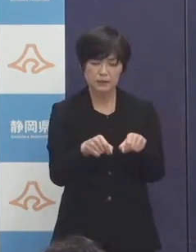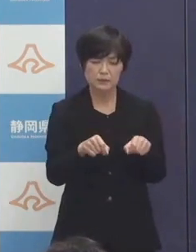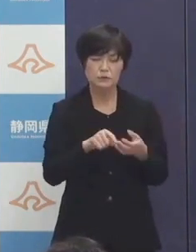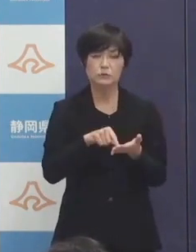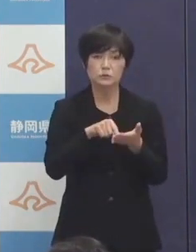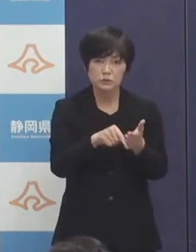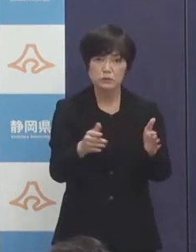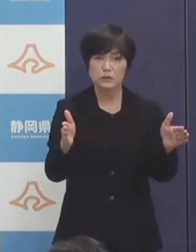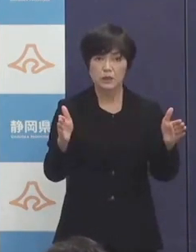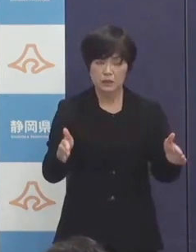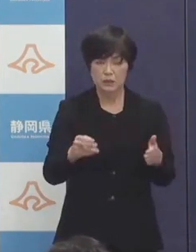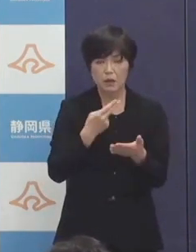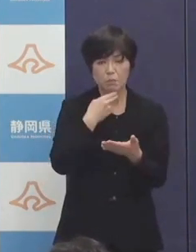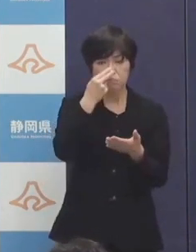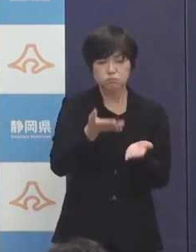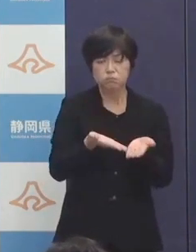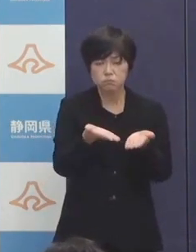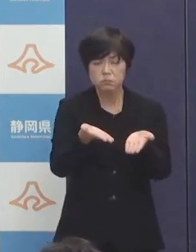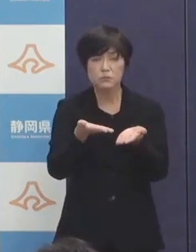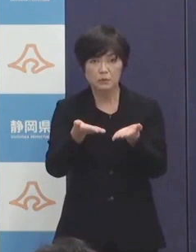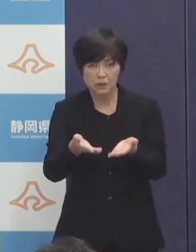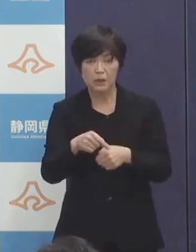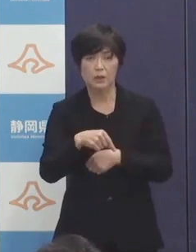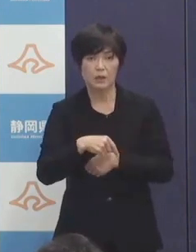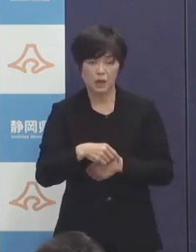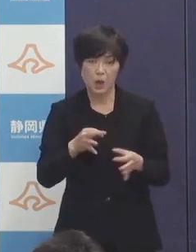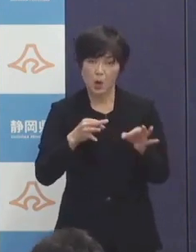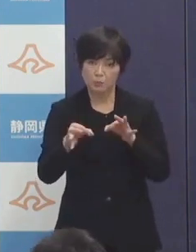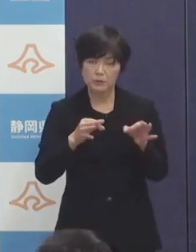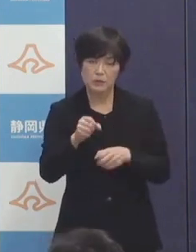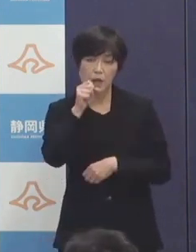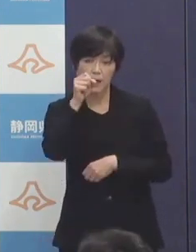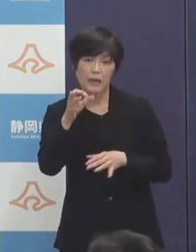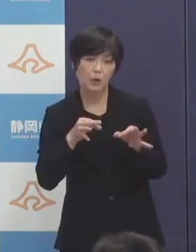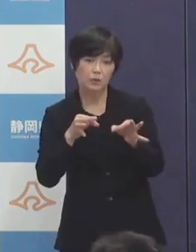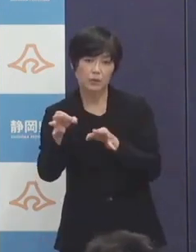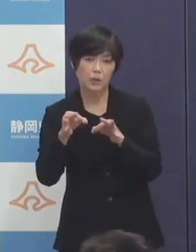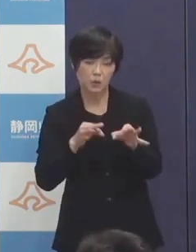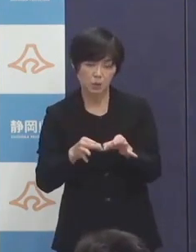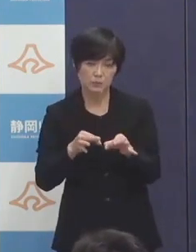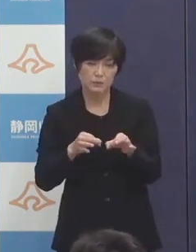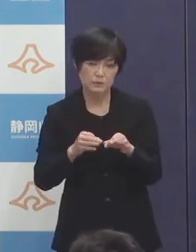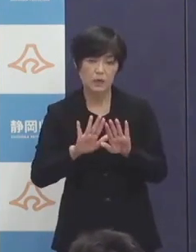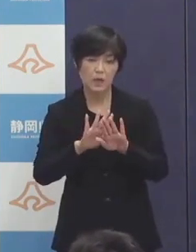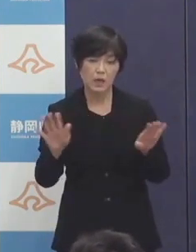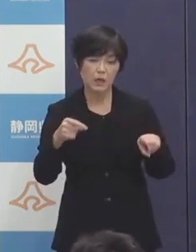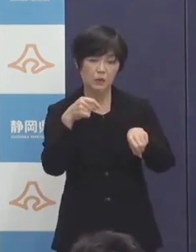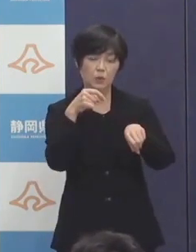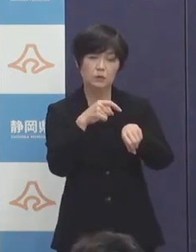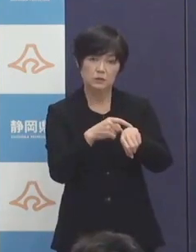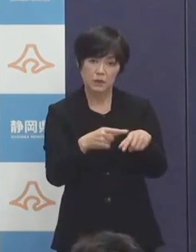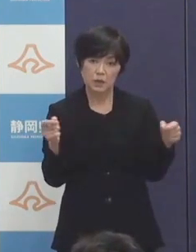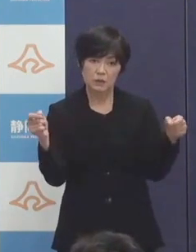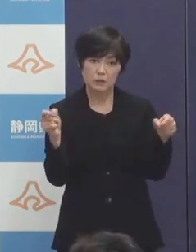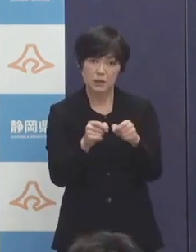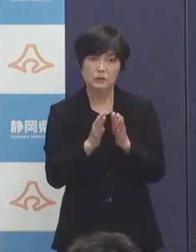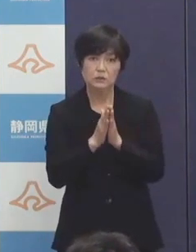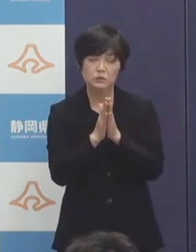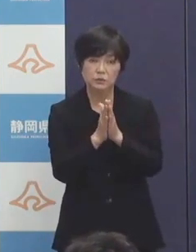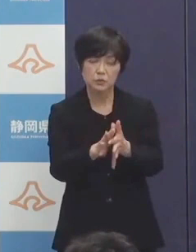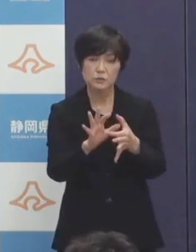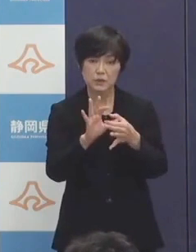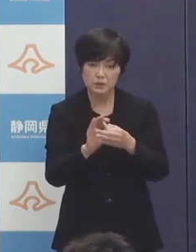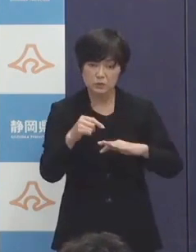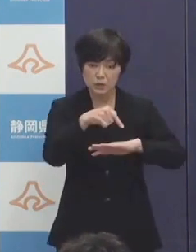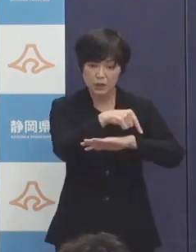類を酒類を提供する飲食店およびカラオケ店に対する営業時間の短縮の要請につきましては、予